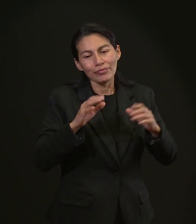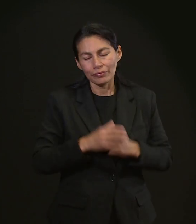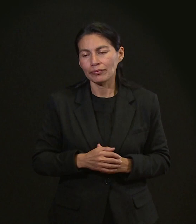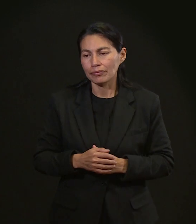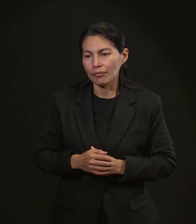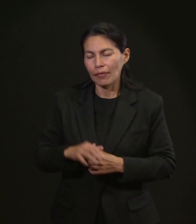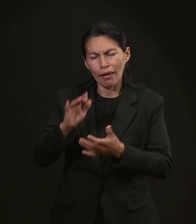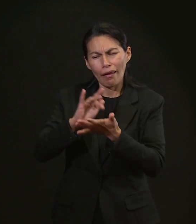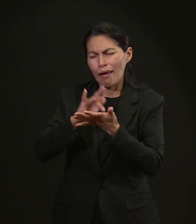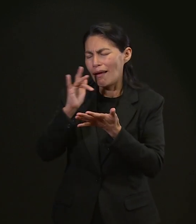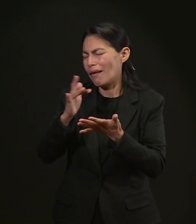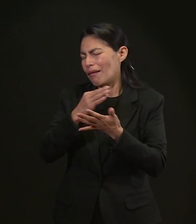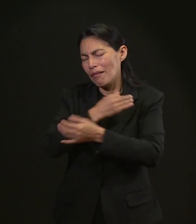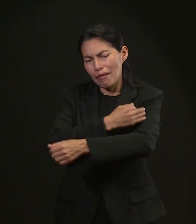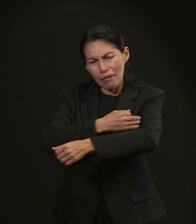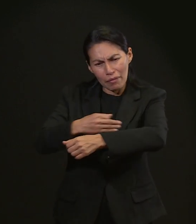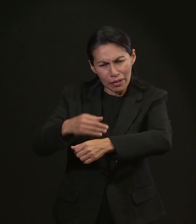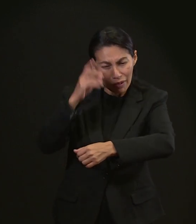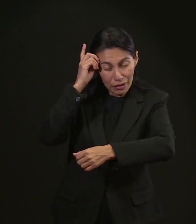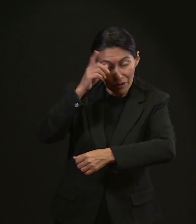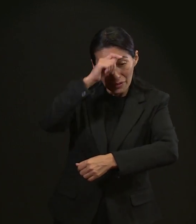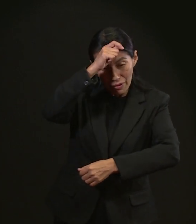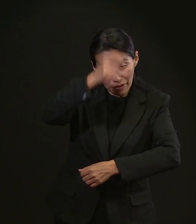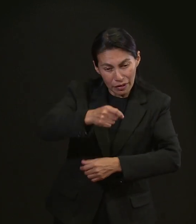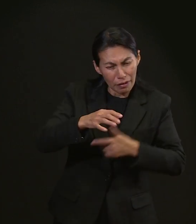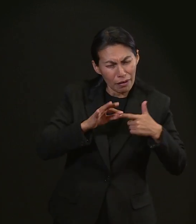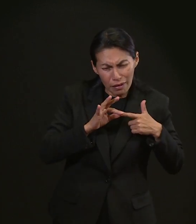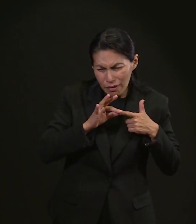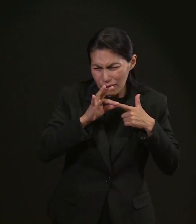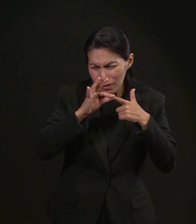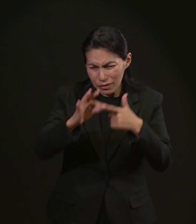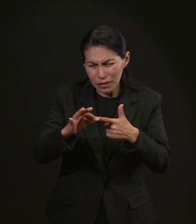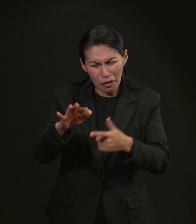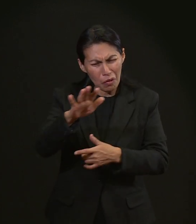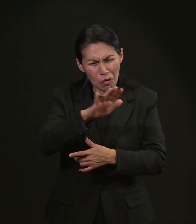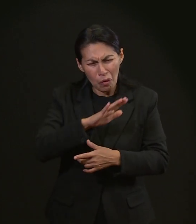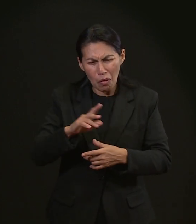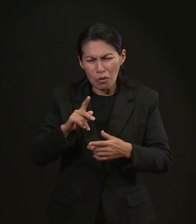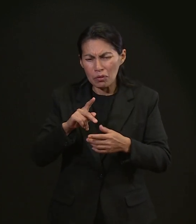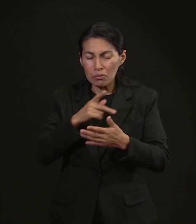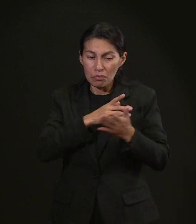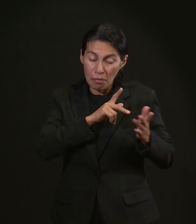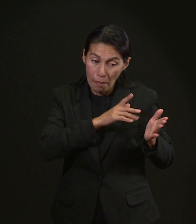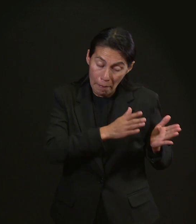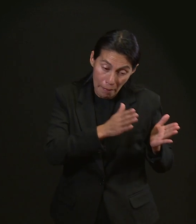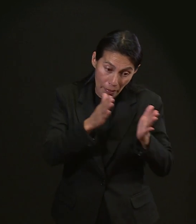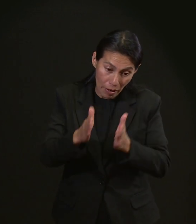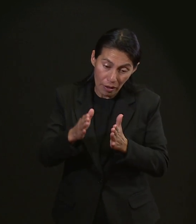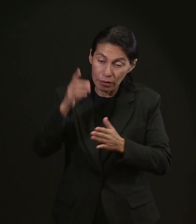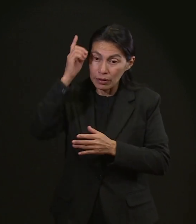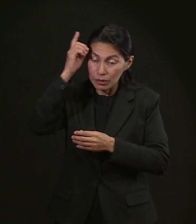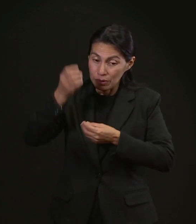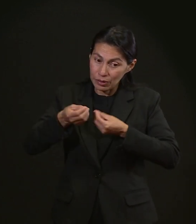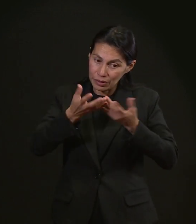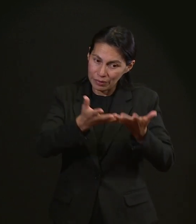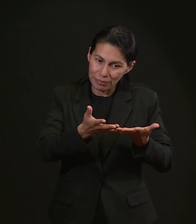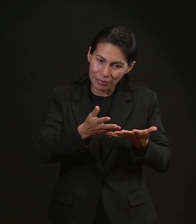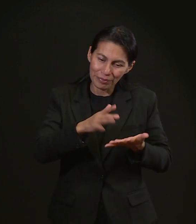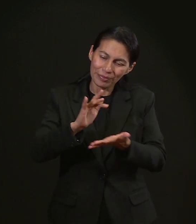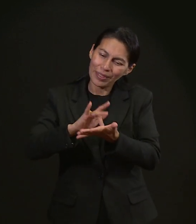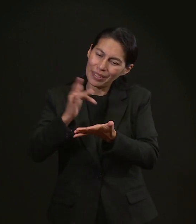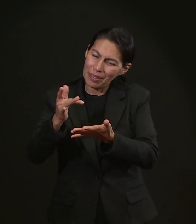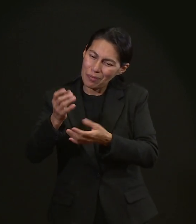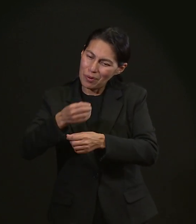gracias familia dios les bendiga y les siga guiando en todos los planes que dios ponga en su corazón gracias